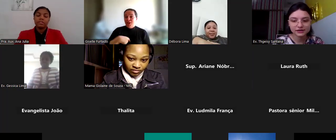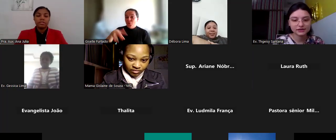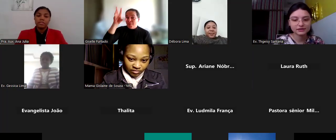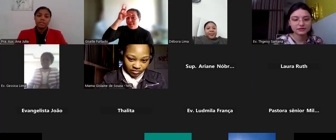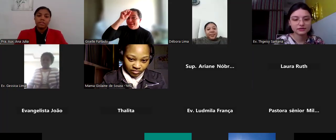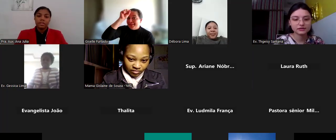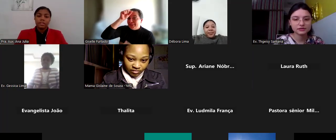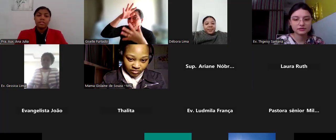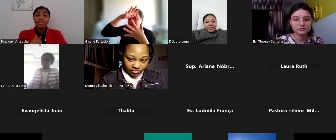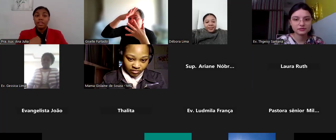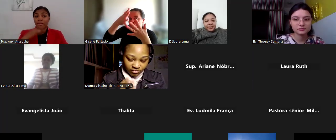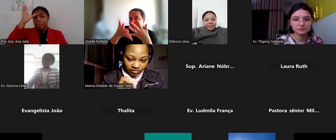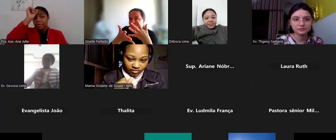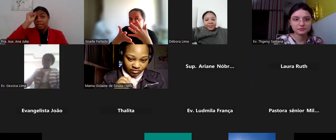Eu aprendendo Libras,